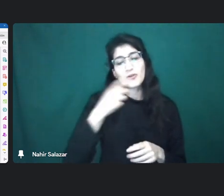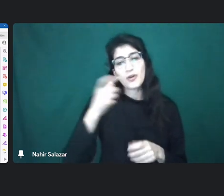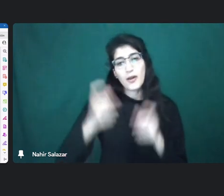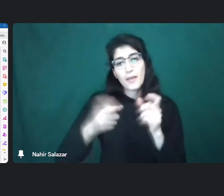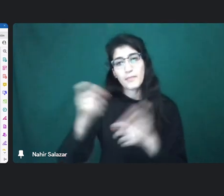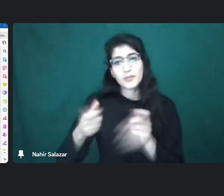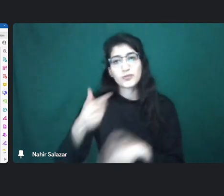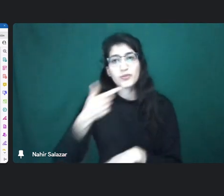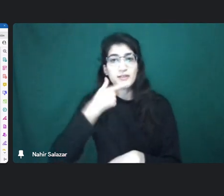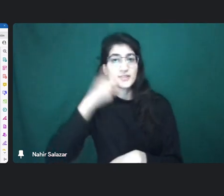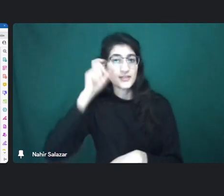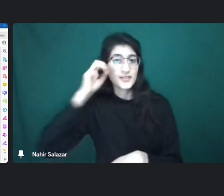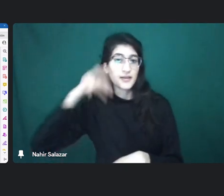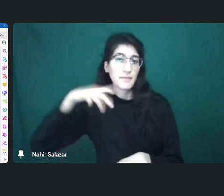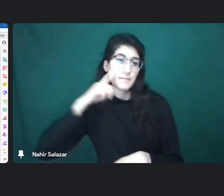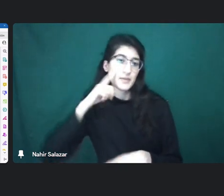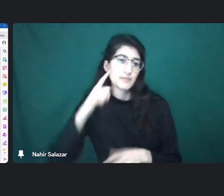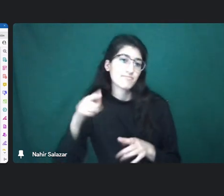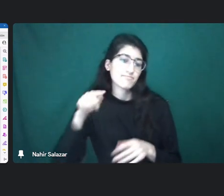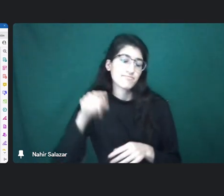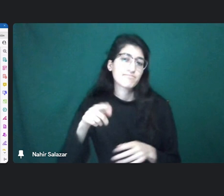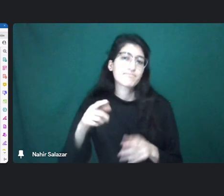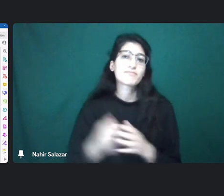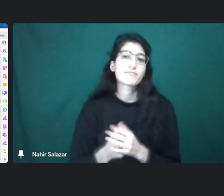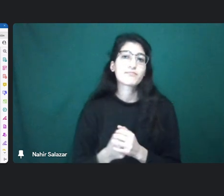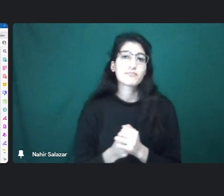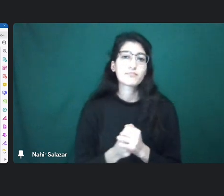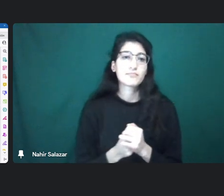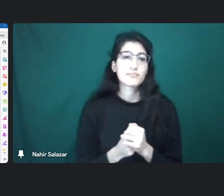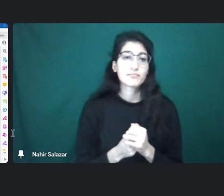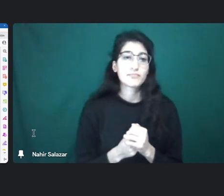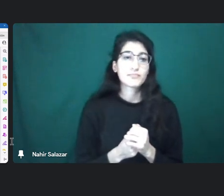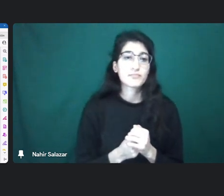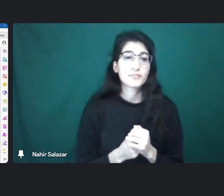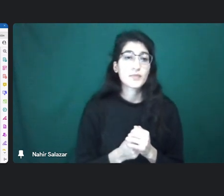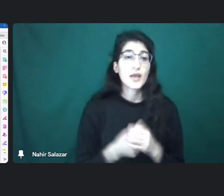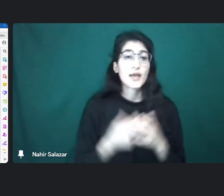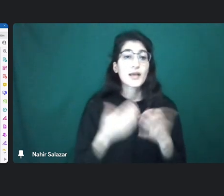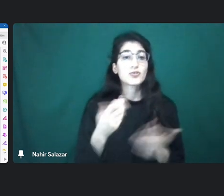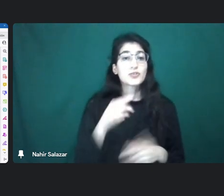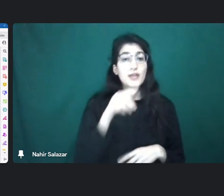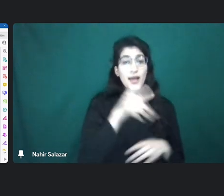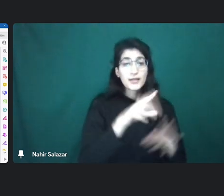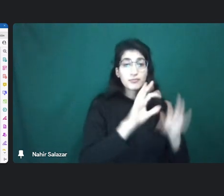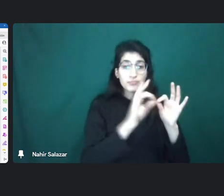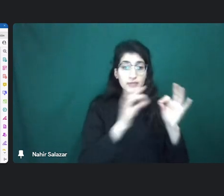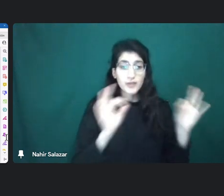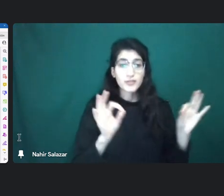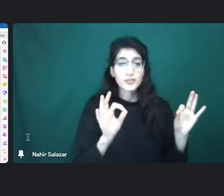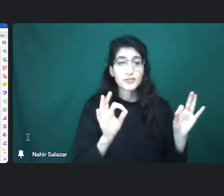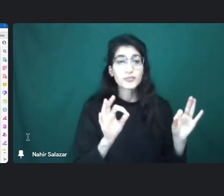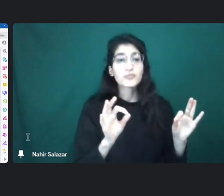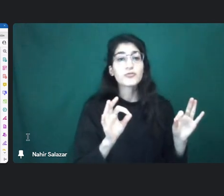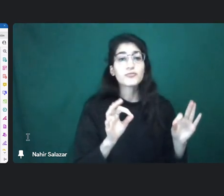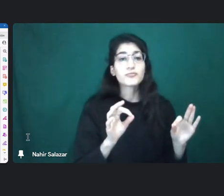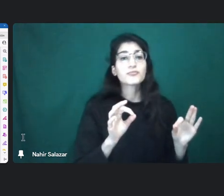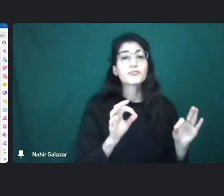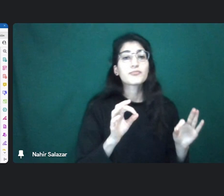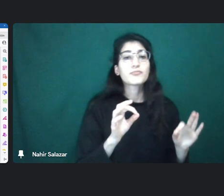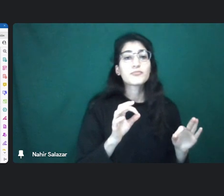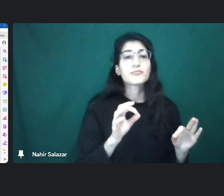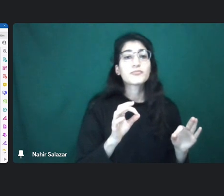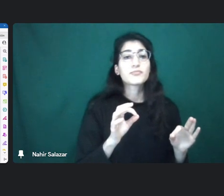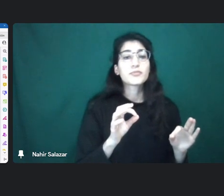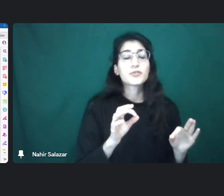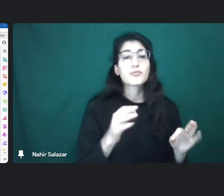Bueno, profe. En esta tienen dos frases, ¿sí? Una primera frase dice cuáles son los sustantivos y los adjetivos.